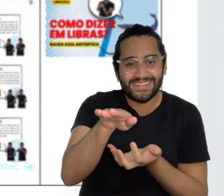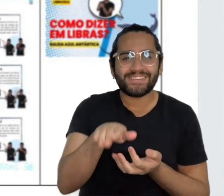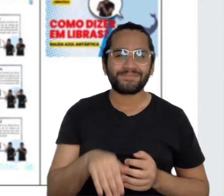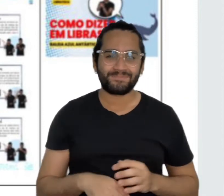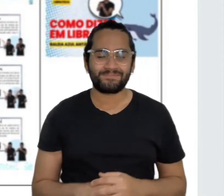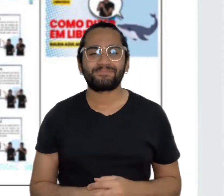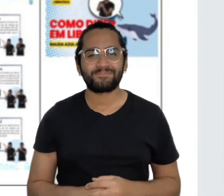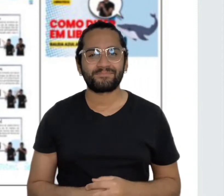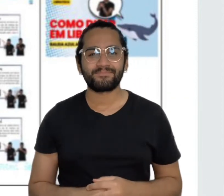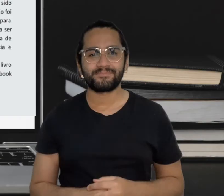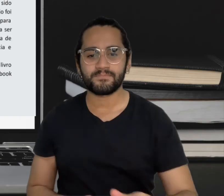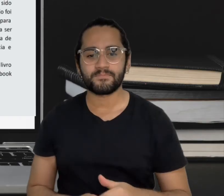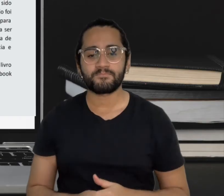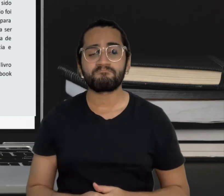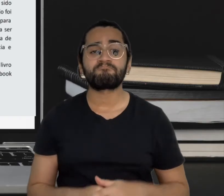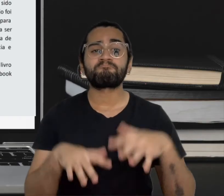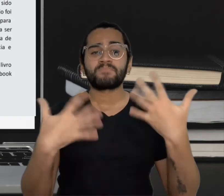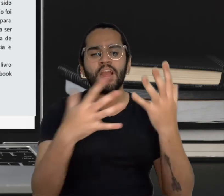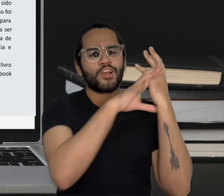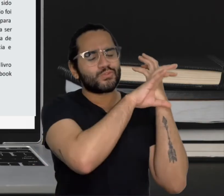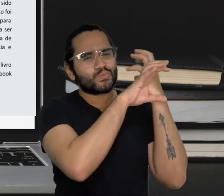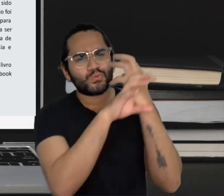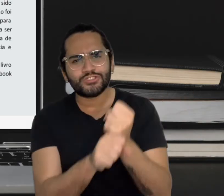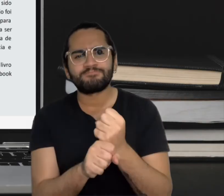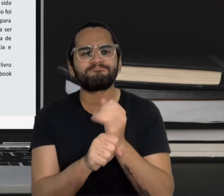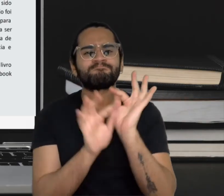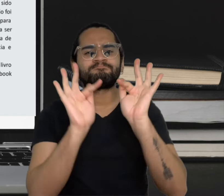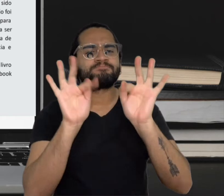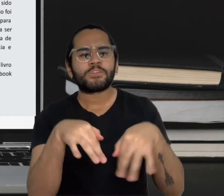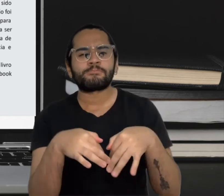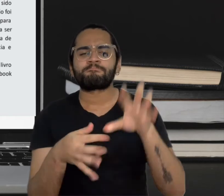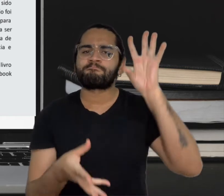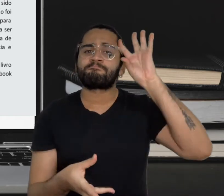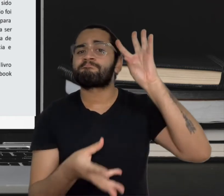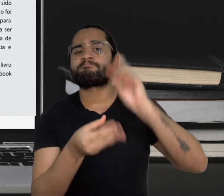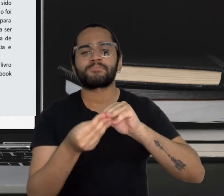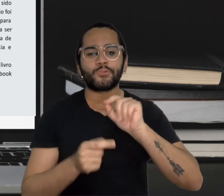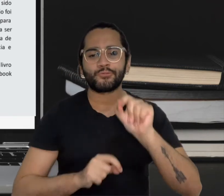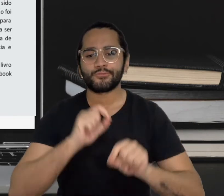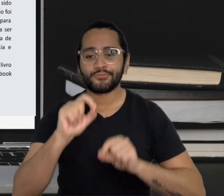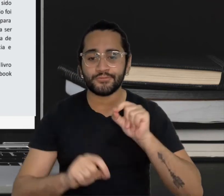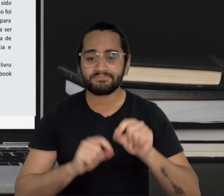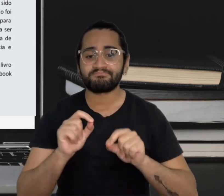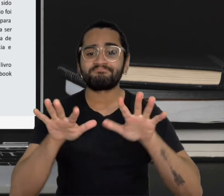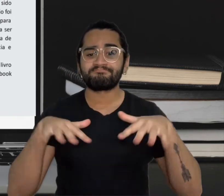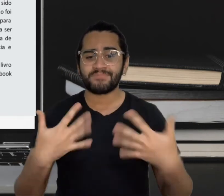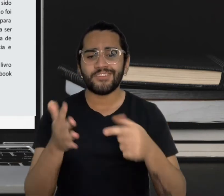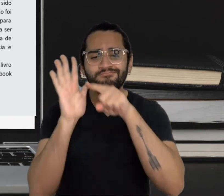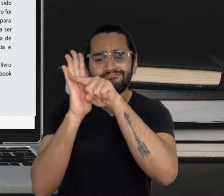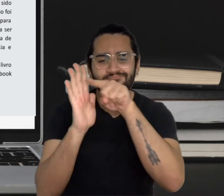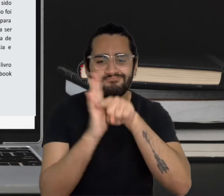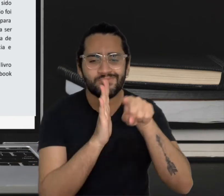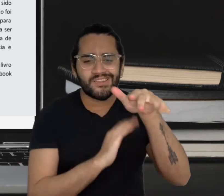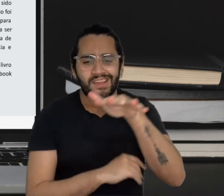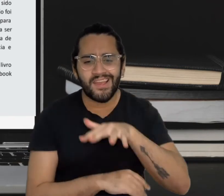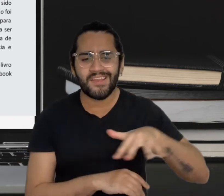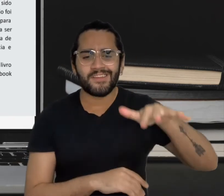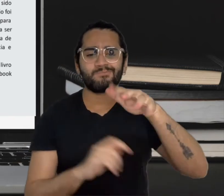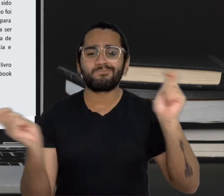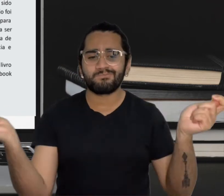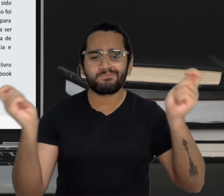baleia jubarte ou azul antártica. Então, diante do exposto pelas minhas considerações finais, acredito que é possível perceber a complexidade